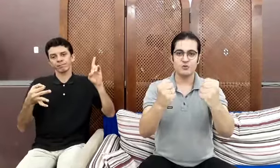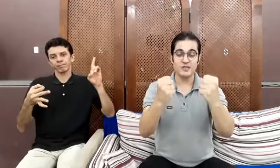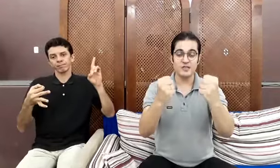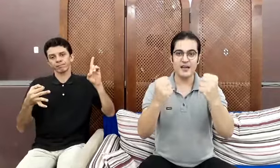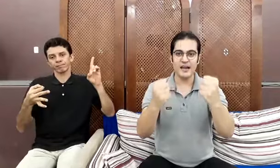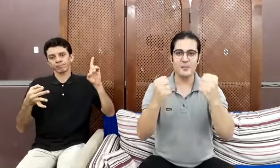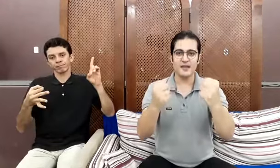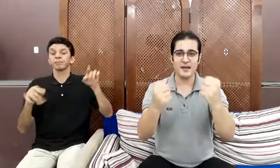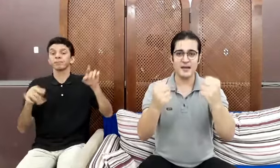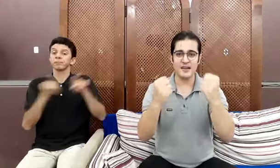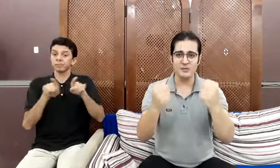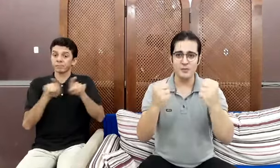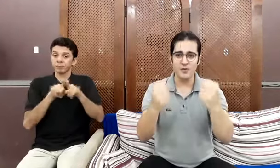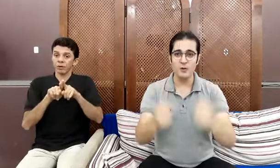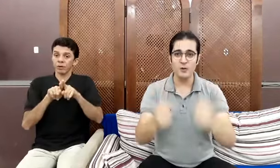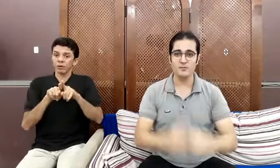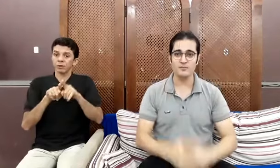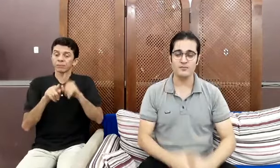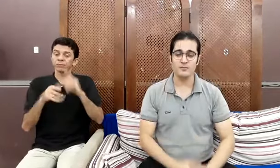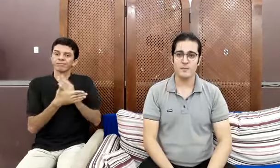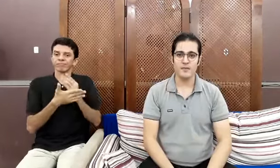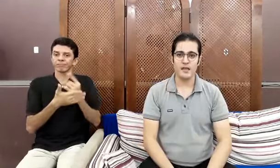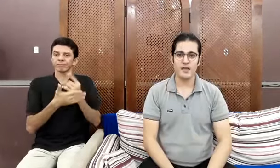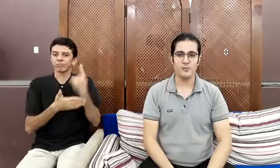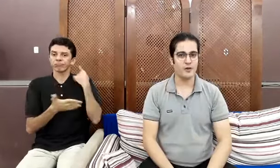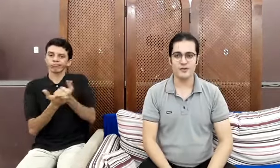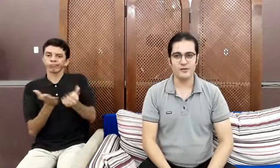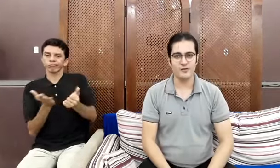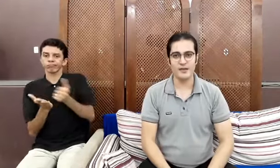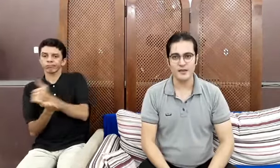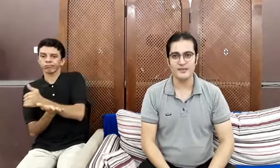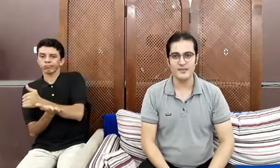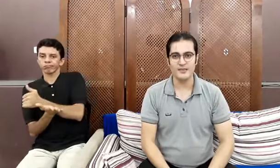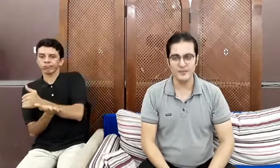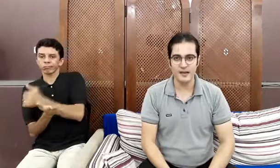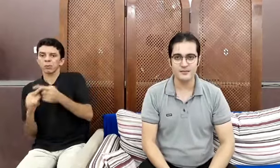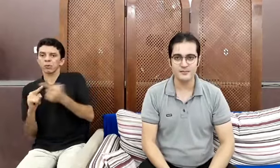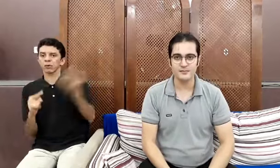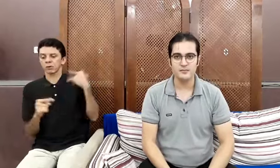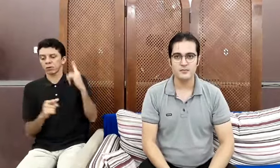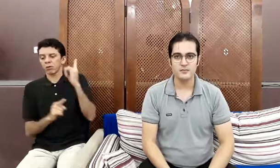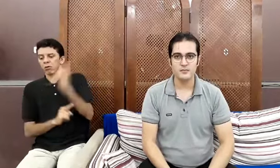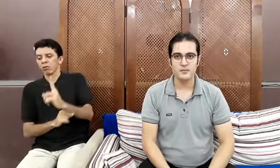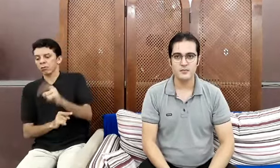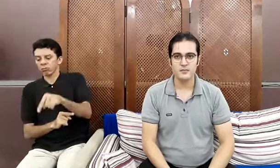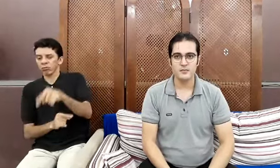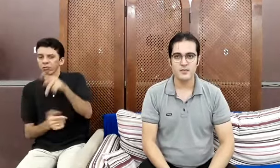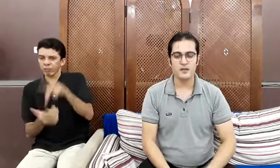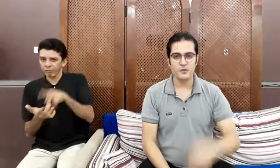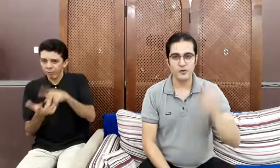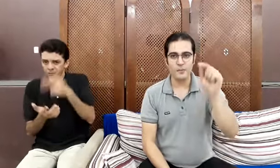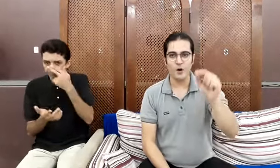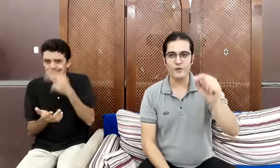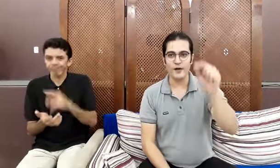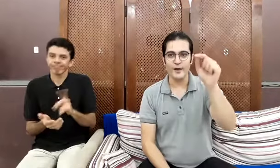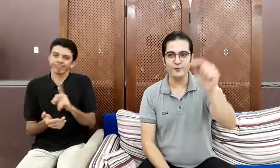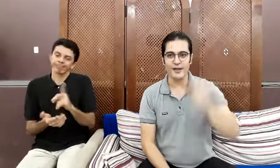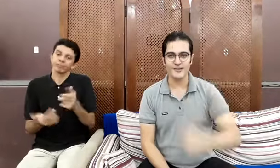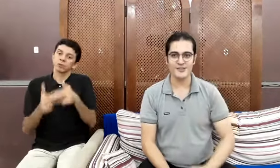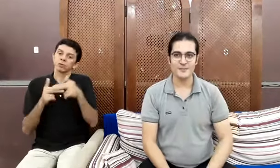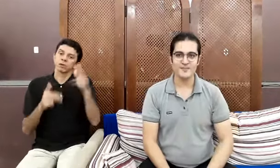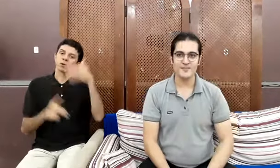E os que ficarem para trás, meu irmão, é porque não estavam aqui de verdade. Então isso é uma prova,